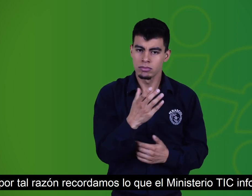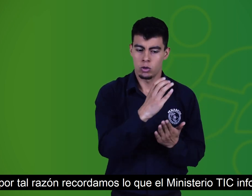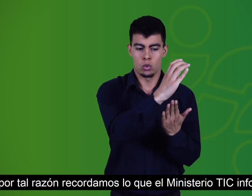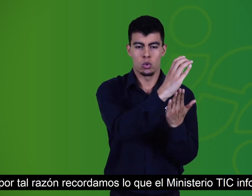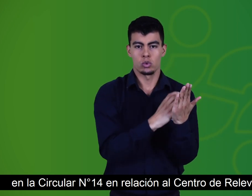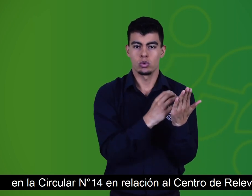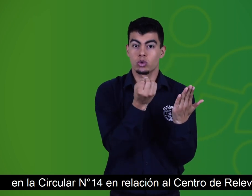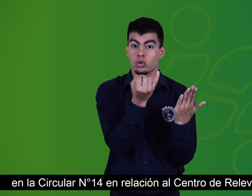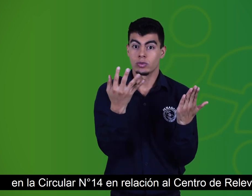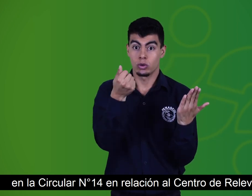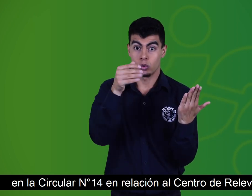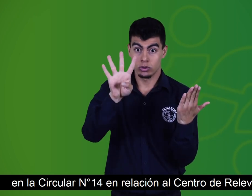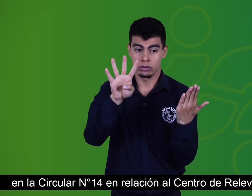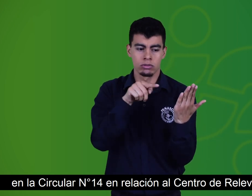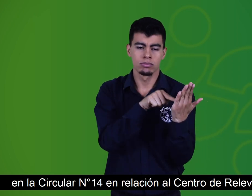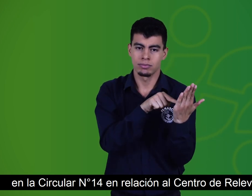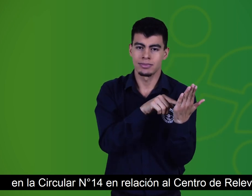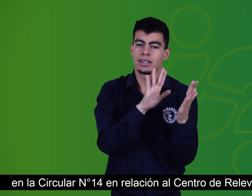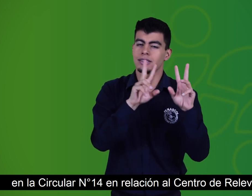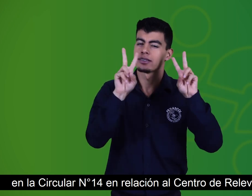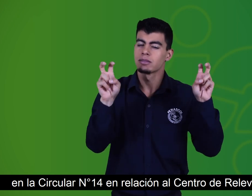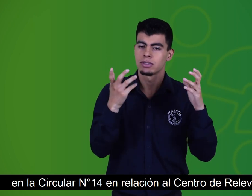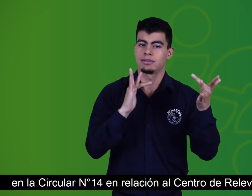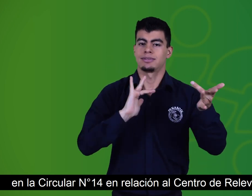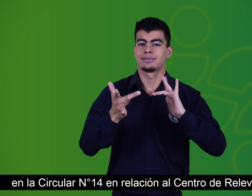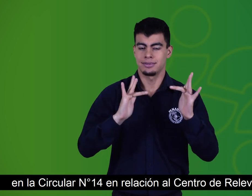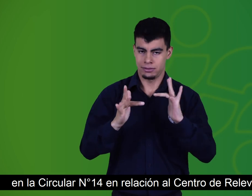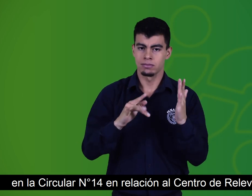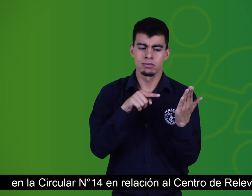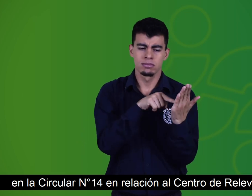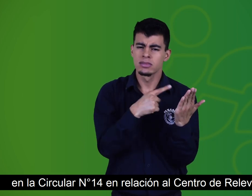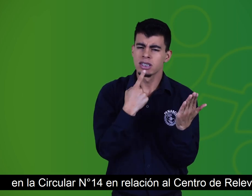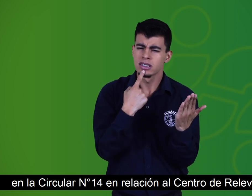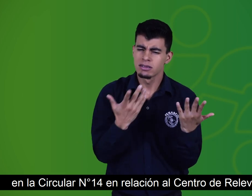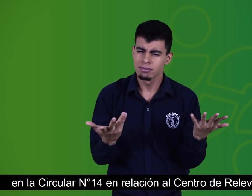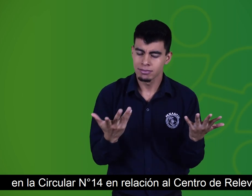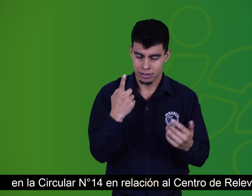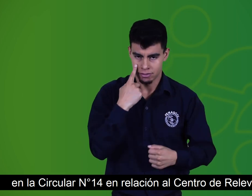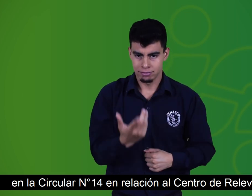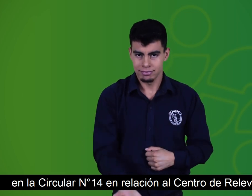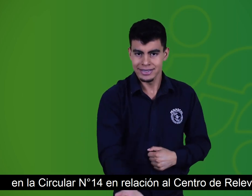informa en la circular número 14 en relación al centro de relevo.